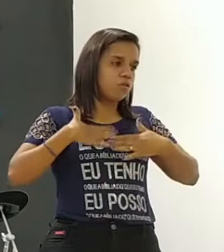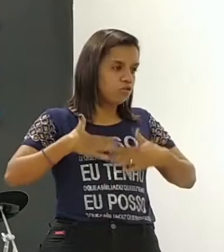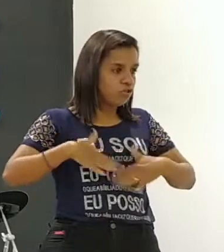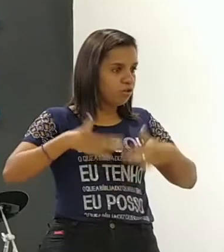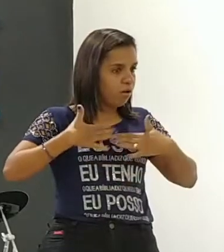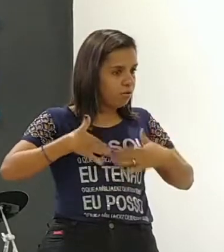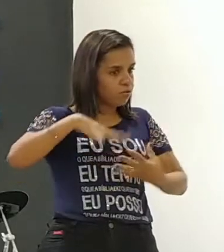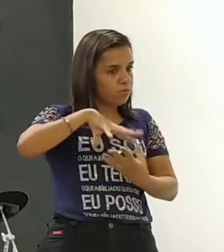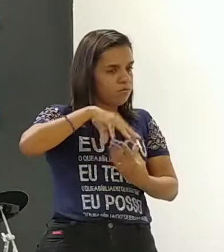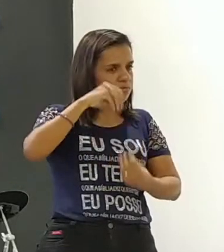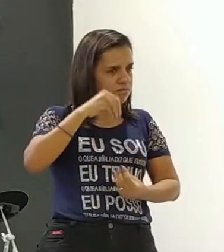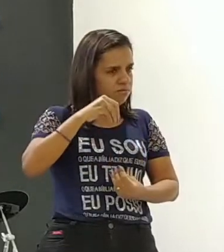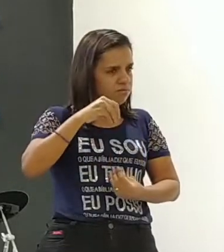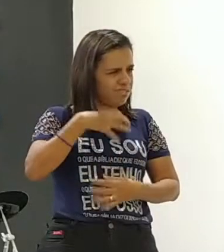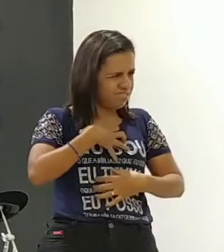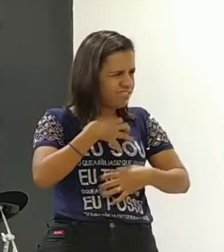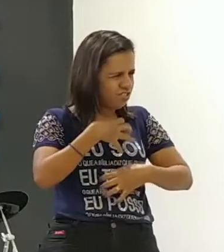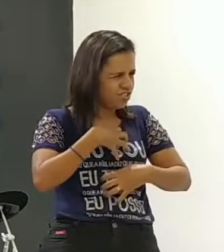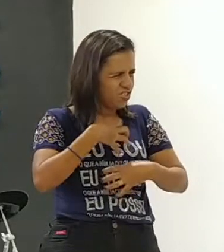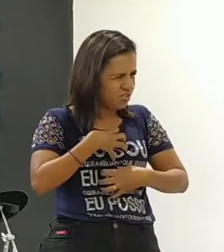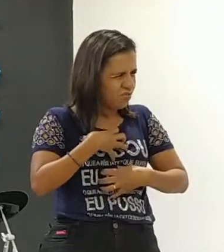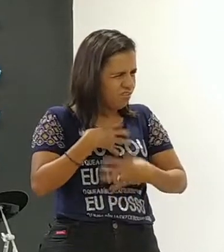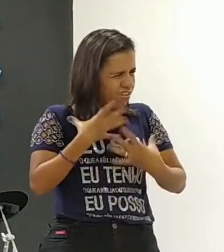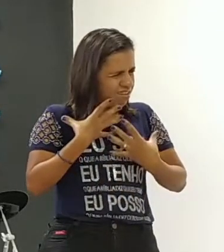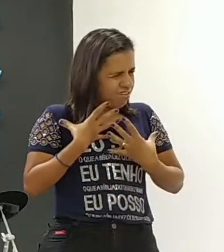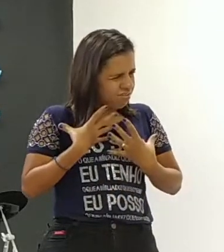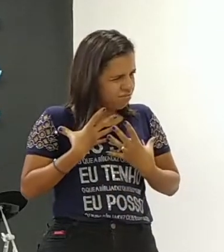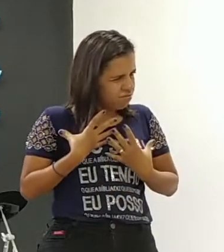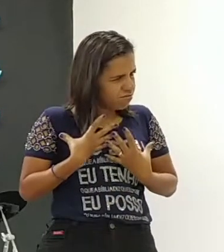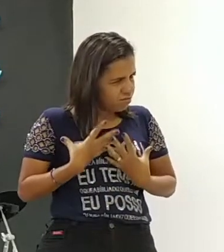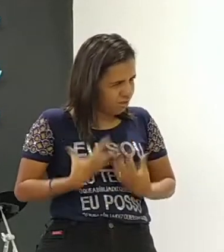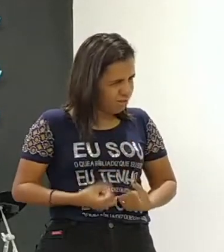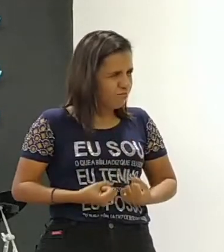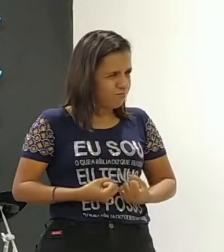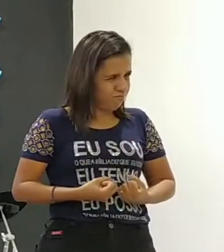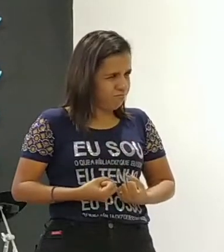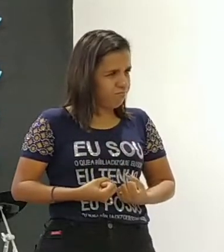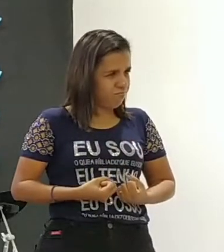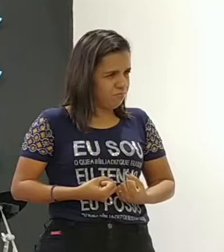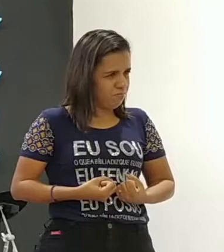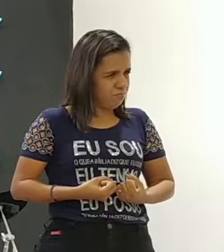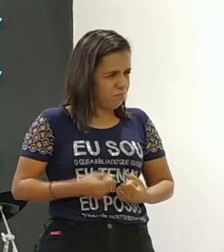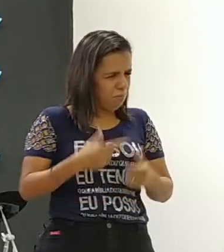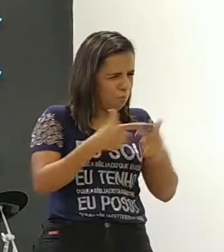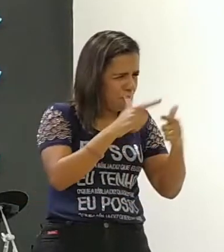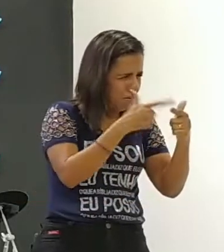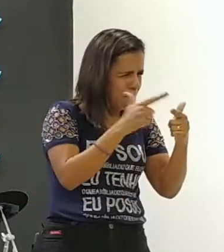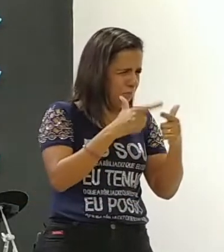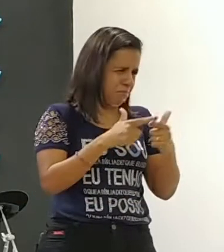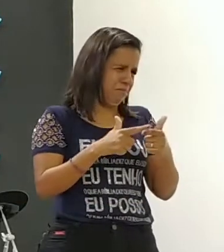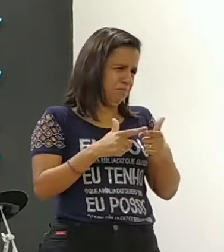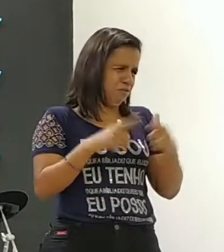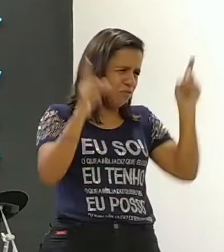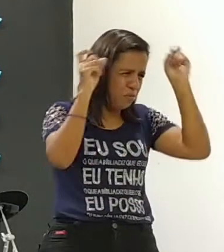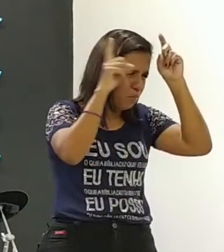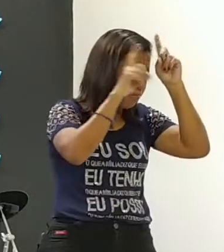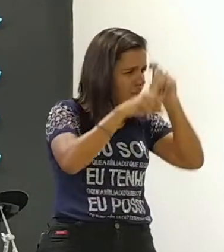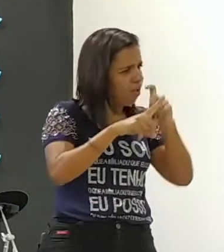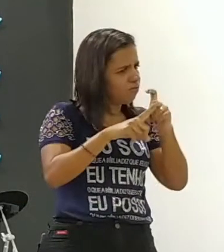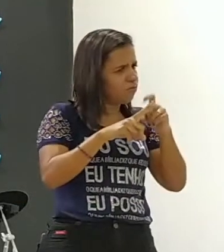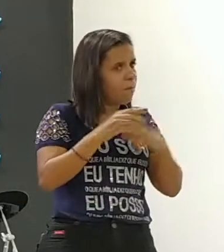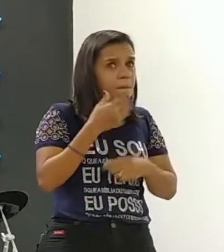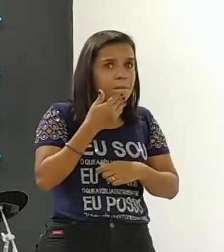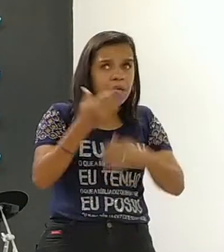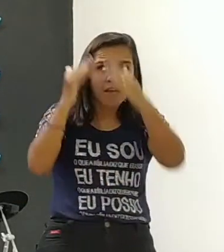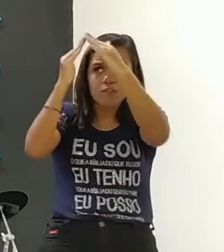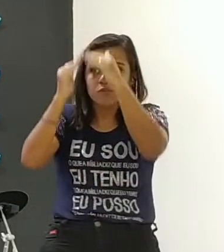almas. Está cansado, irmão? A cruz pesou. Recorre ao Mestre. Recorre ao